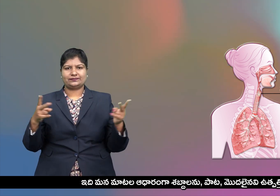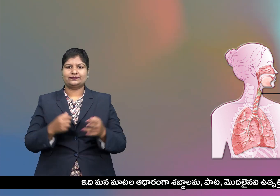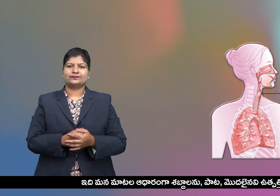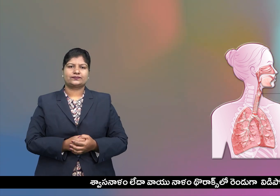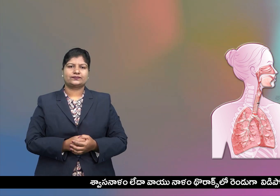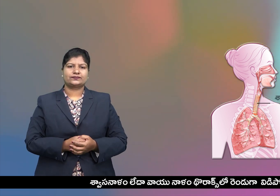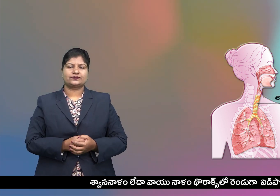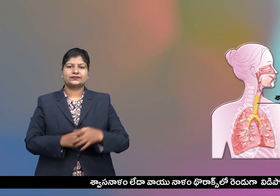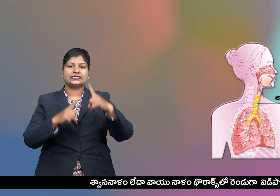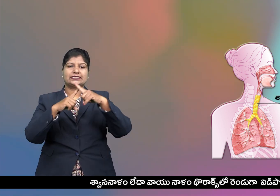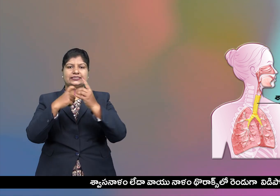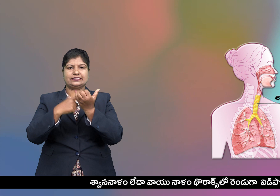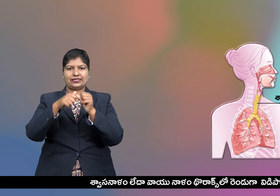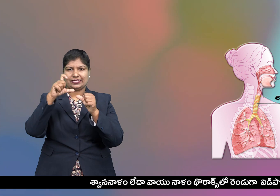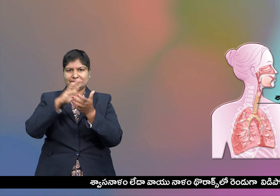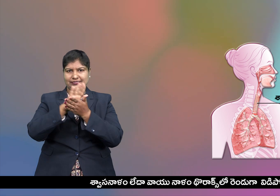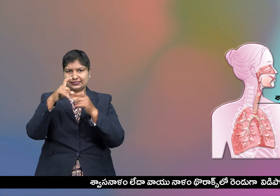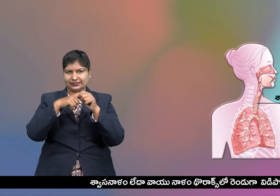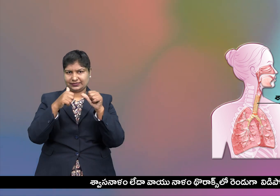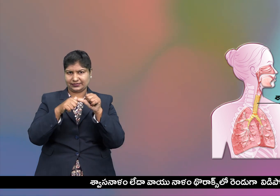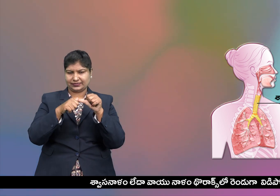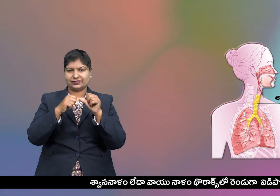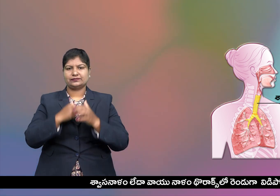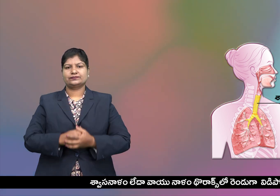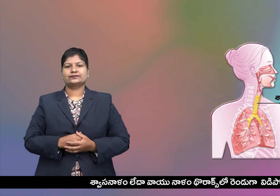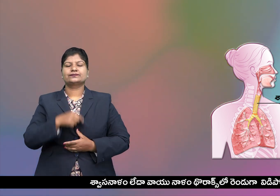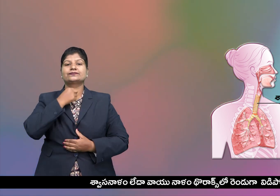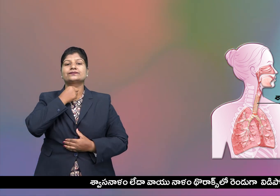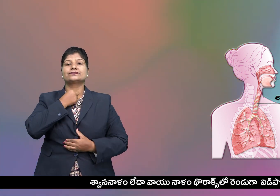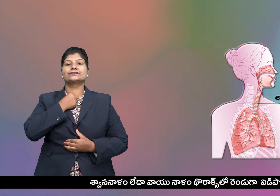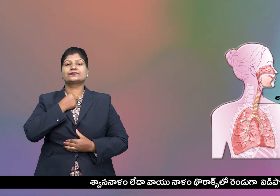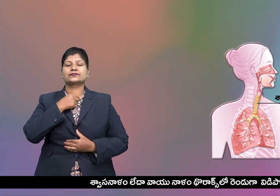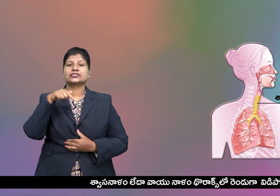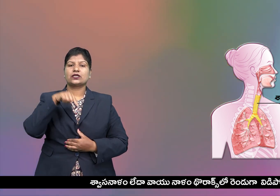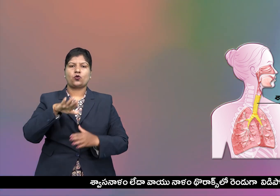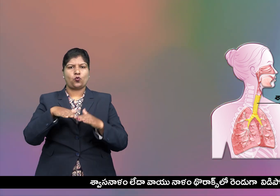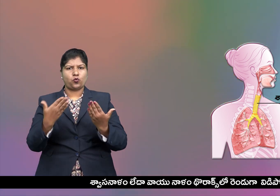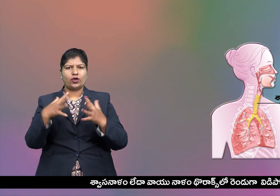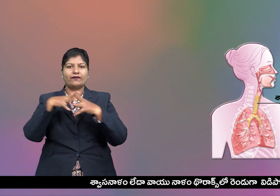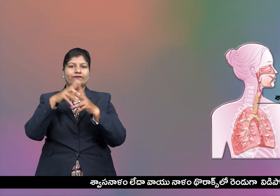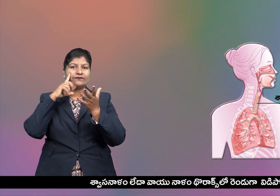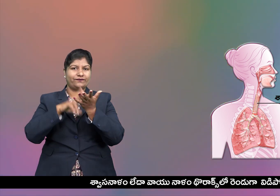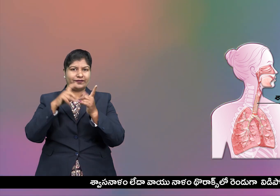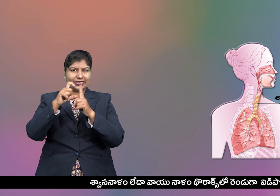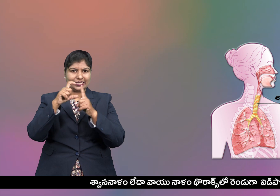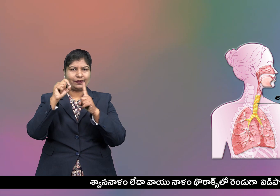చేస్తుంది. శ్వాసనాళం లేదా వాయునాళం థొరాక్స్లో రెండుగా విడిపోతుంది.